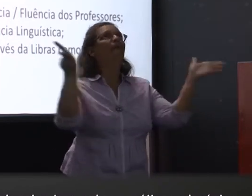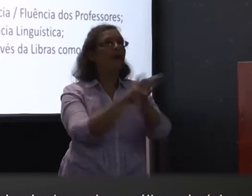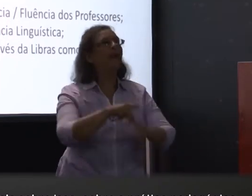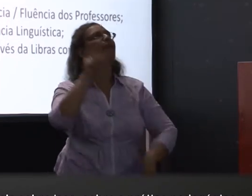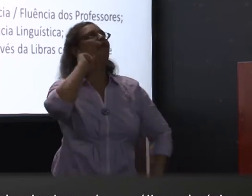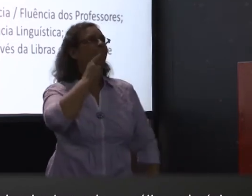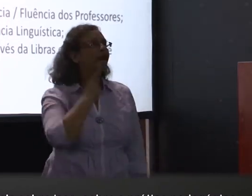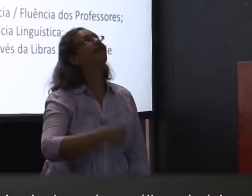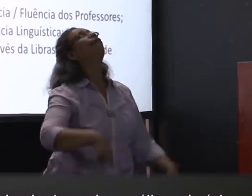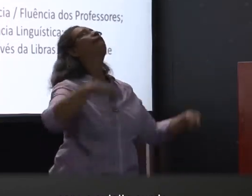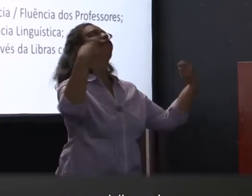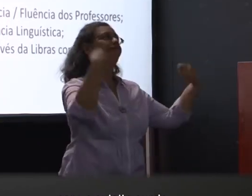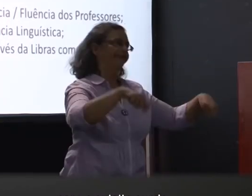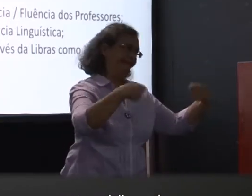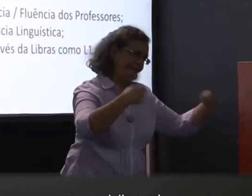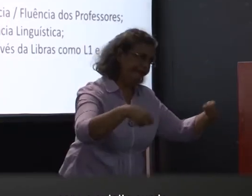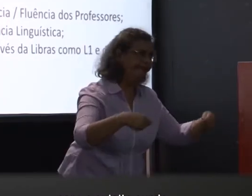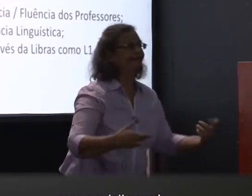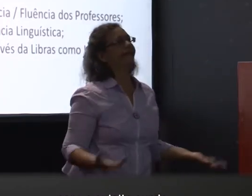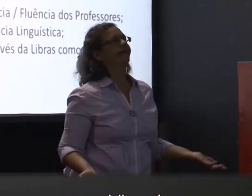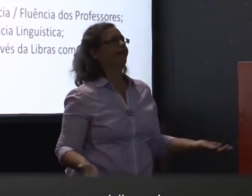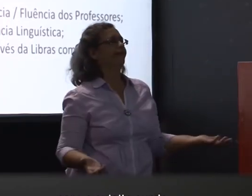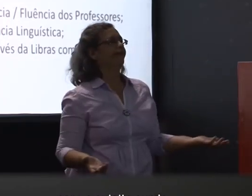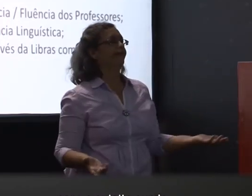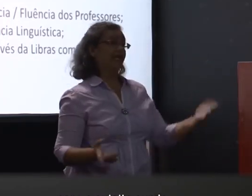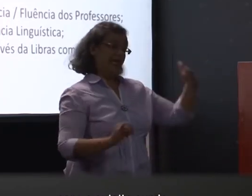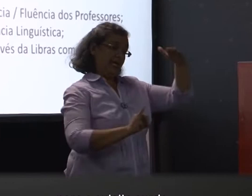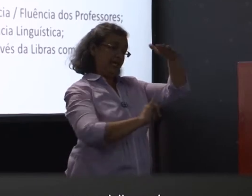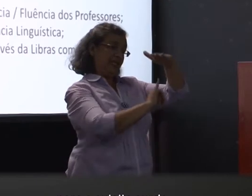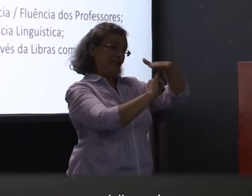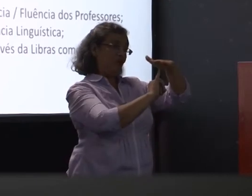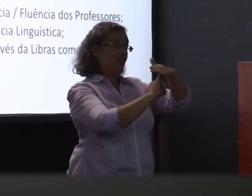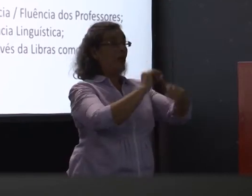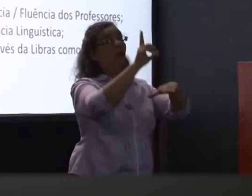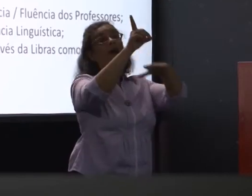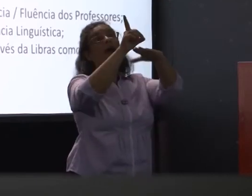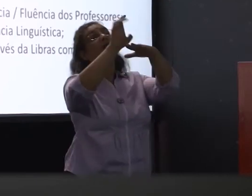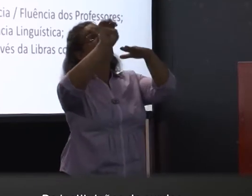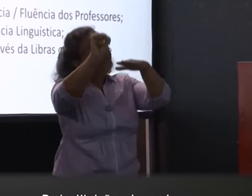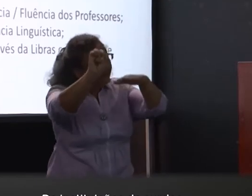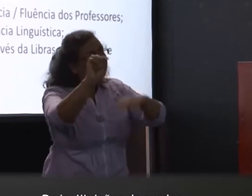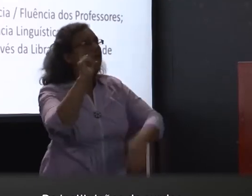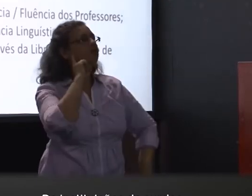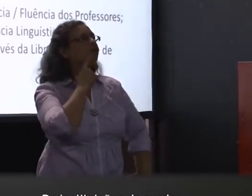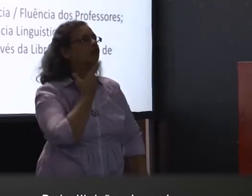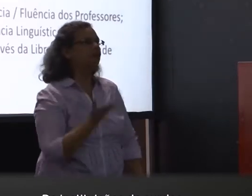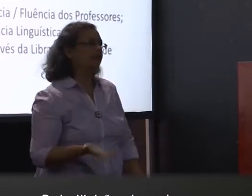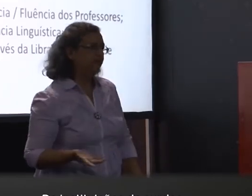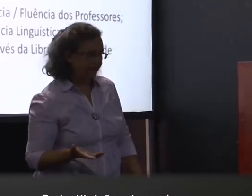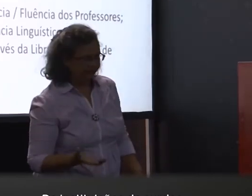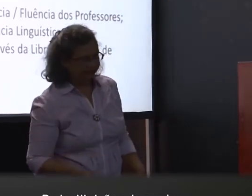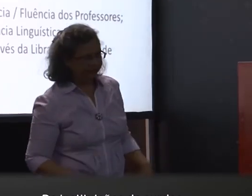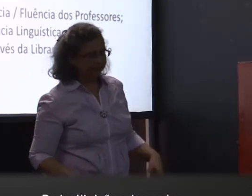prática pedagógica para o sujeito surdo, da pessoa surda, de instituições de